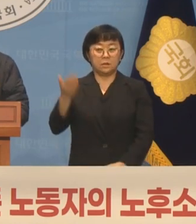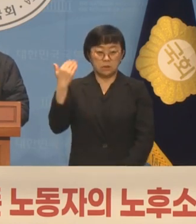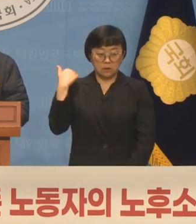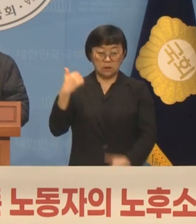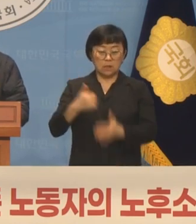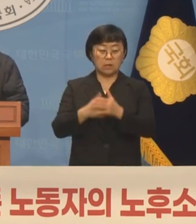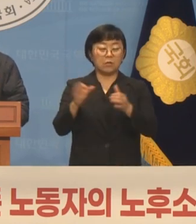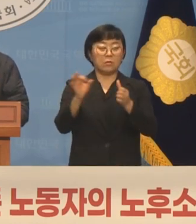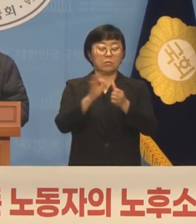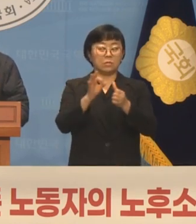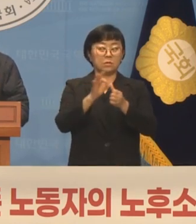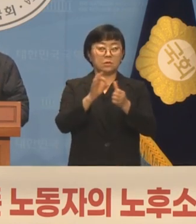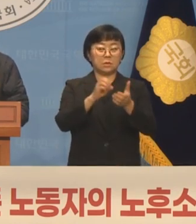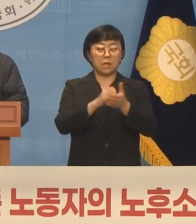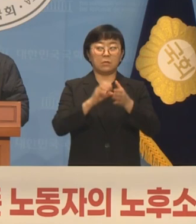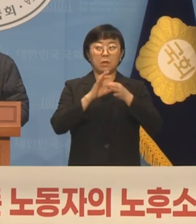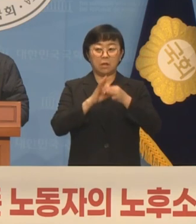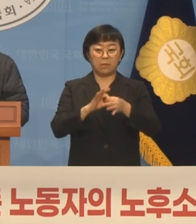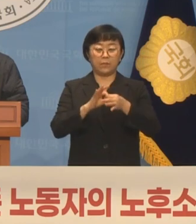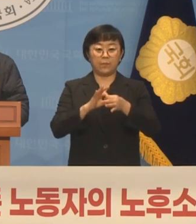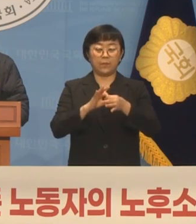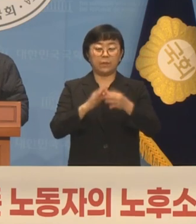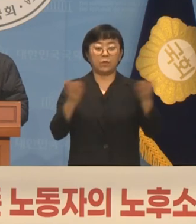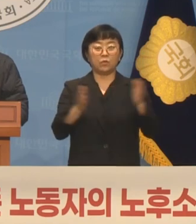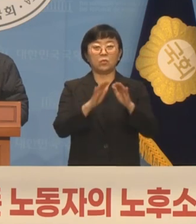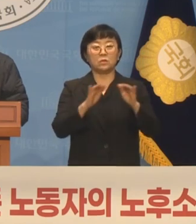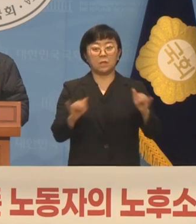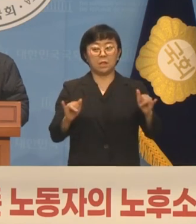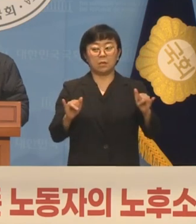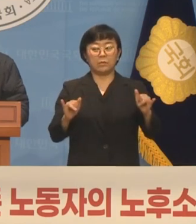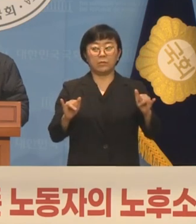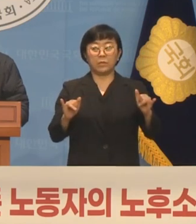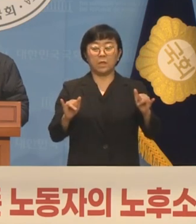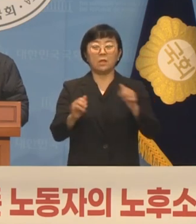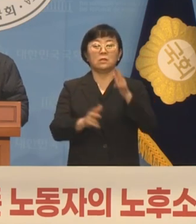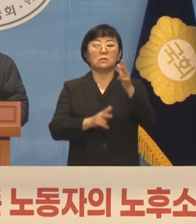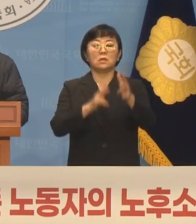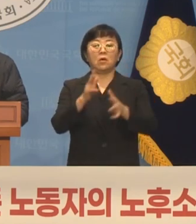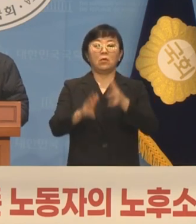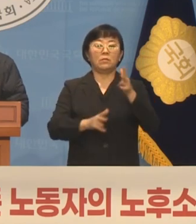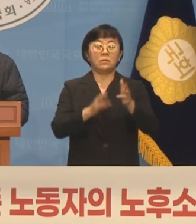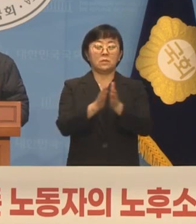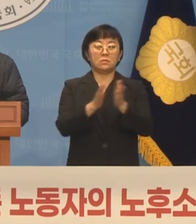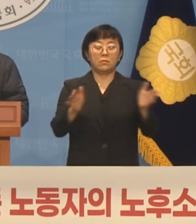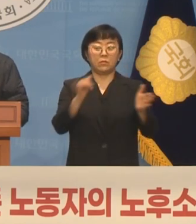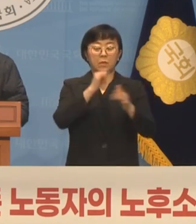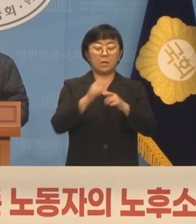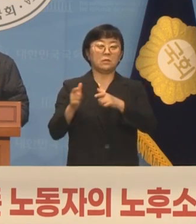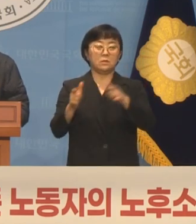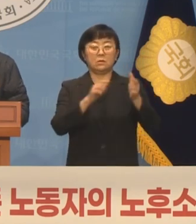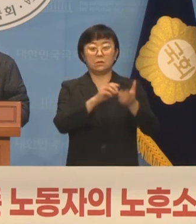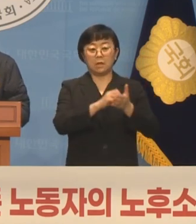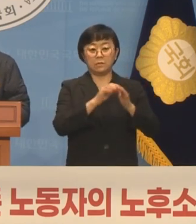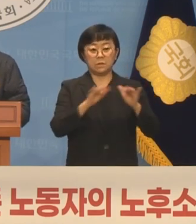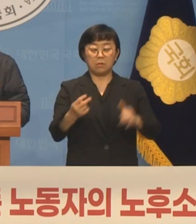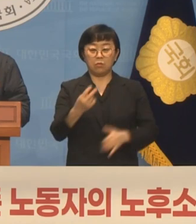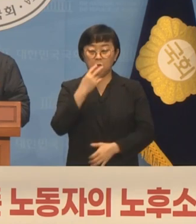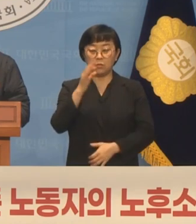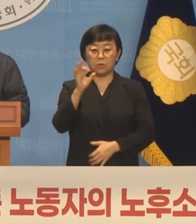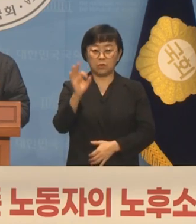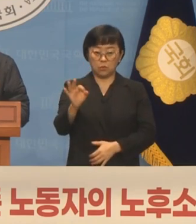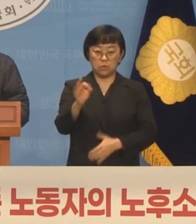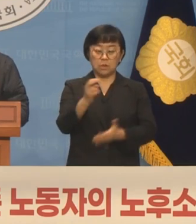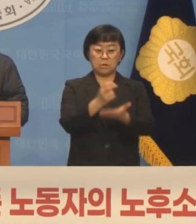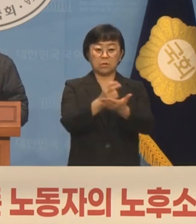통해 저소득 영세 사업장 노동자에 대한 두루누리 사업이 정착되었고 지역 가입자 보험료 지원